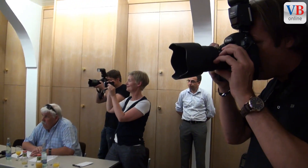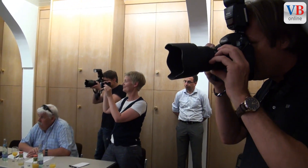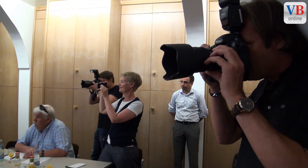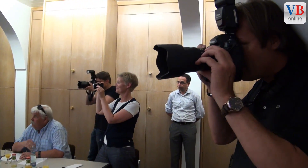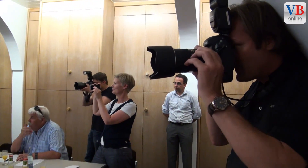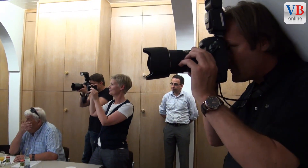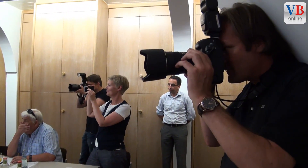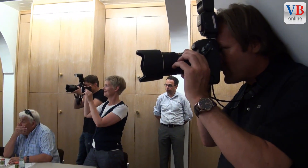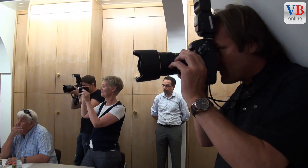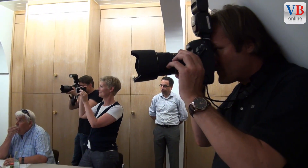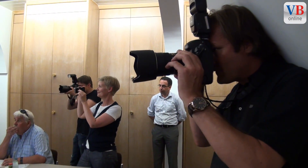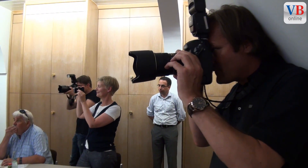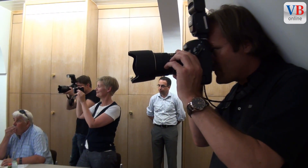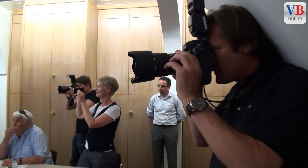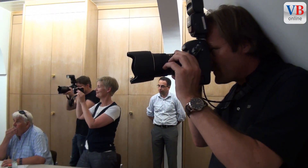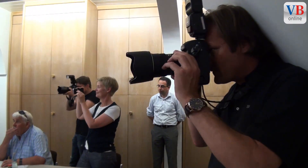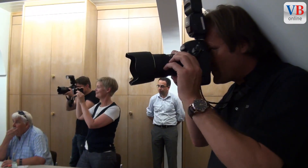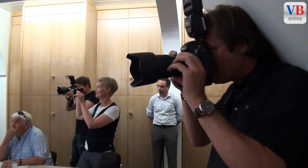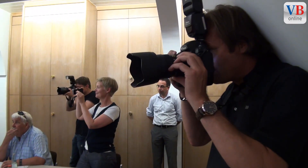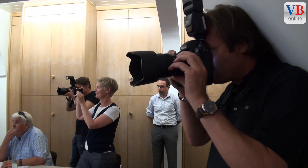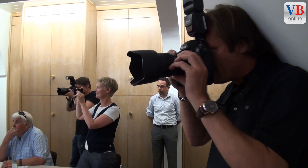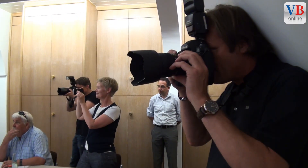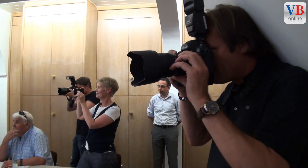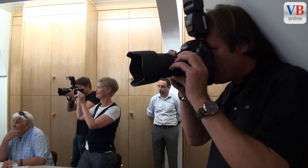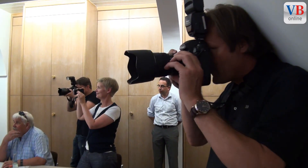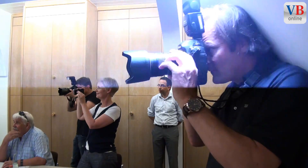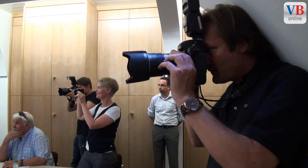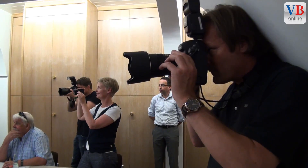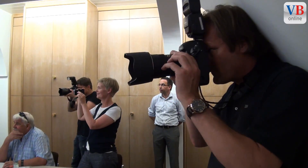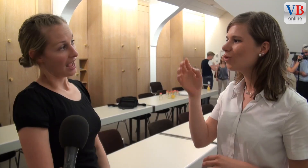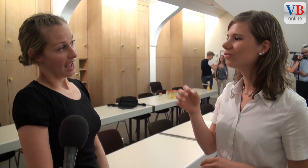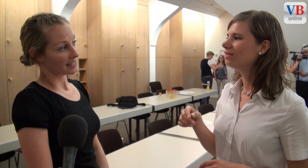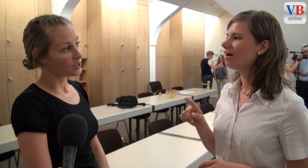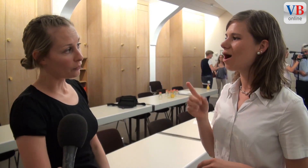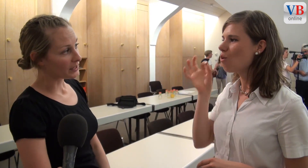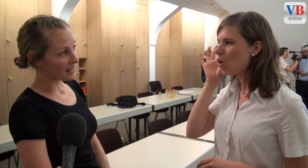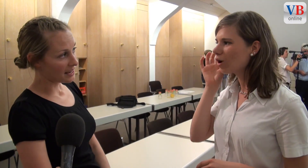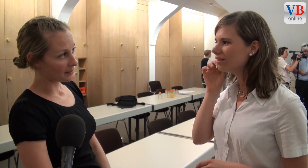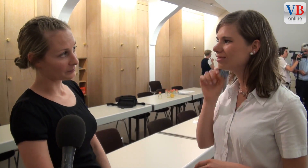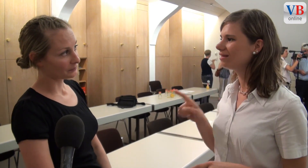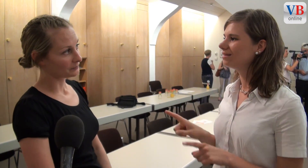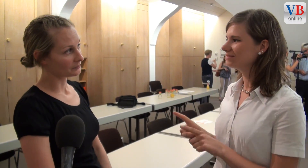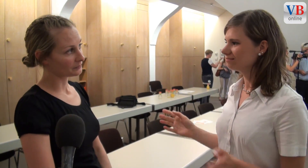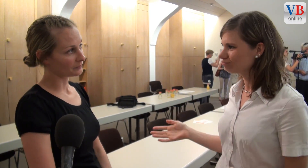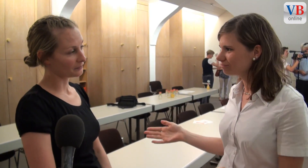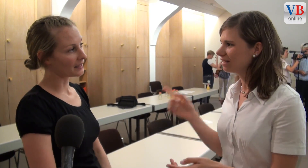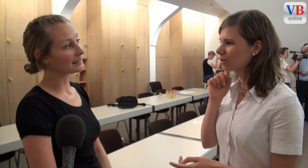macht es. Was sind Ihre Hoffnungen für die Zukunft hier in Lichtenstein? Also ich hoffe sehr,